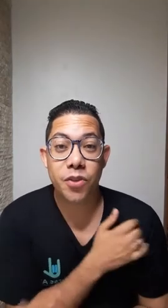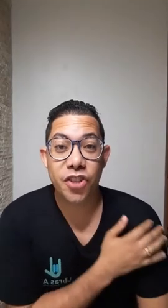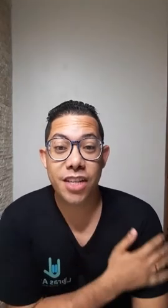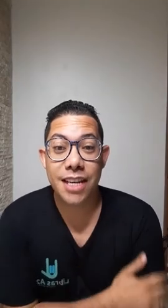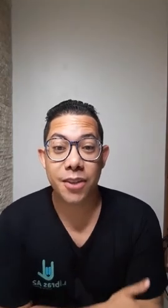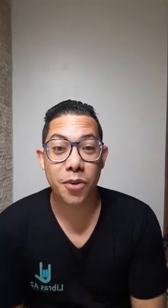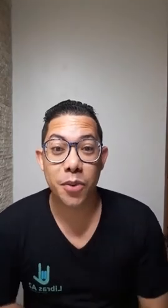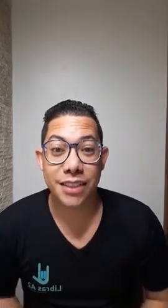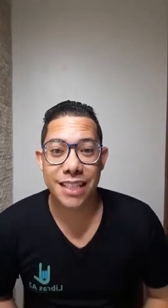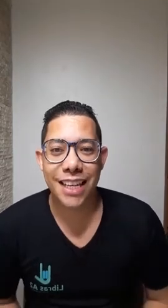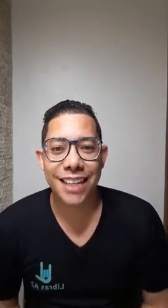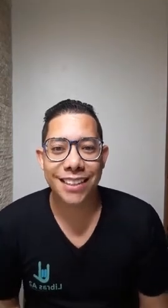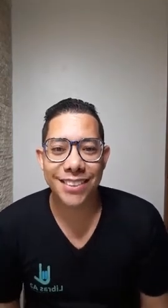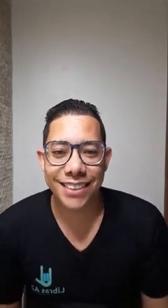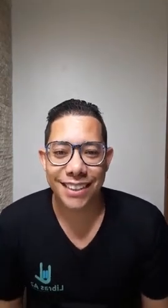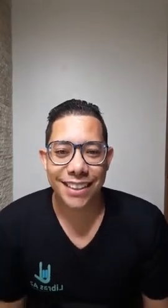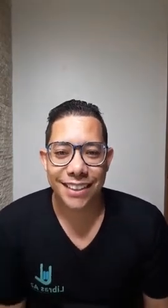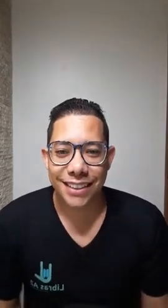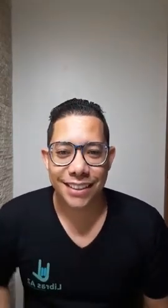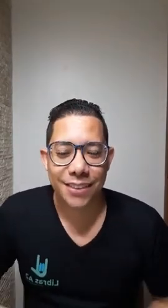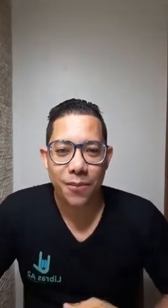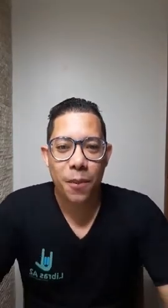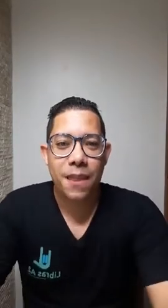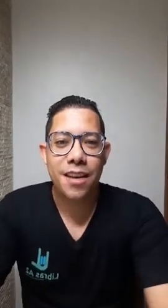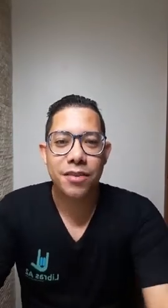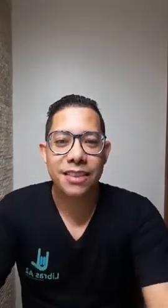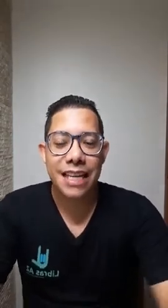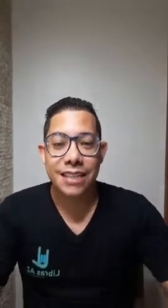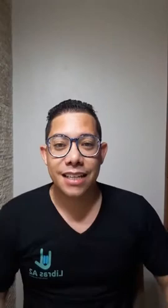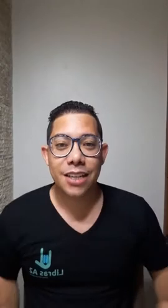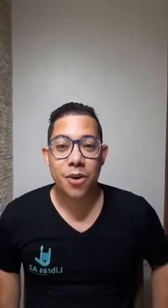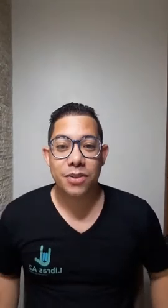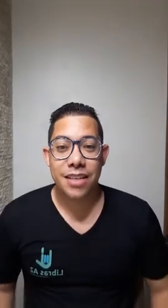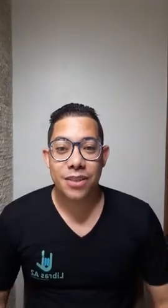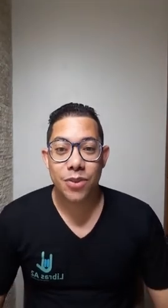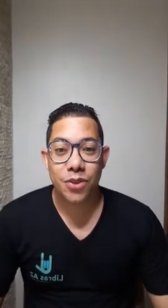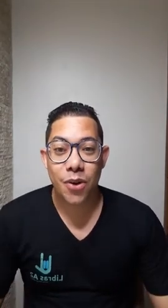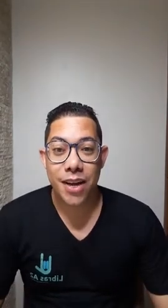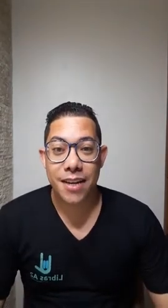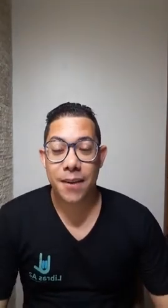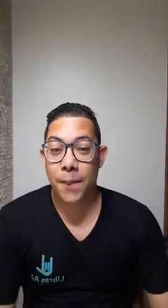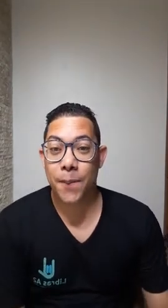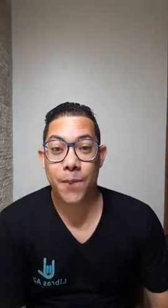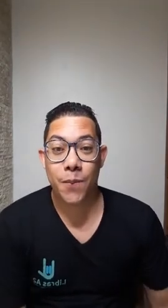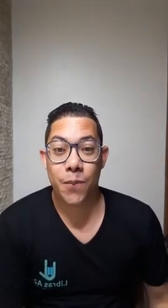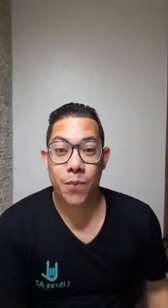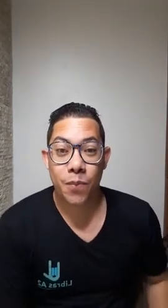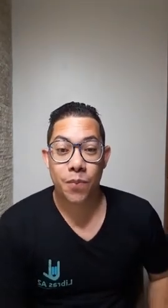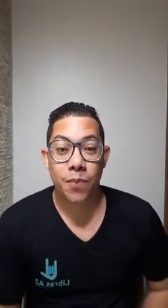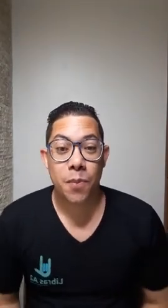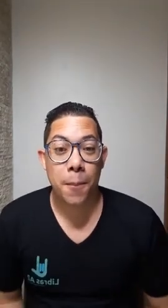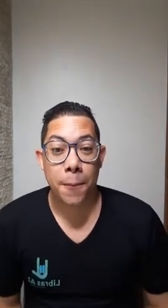Bom dia, todo mundo está chegando. Já vamos estar iniciando a contação de história.